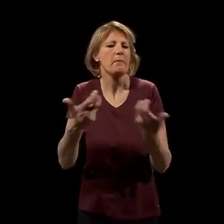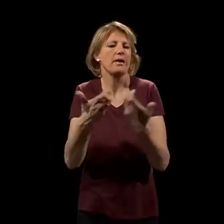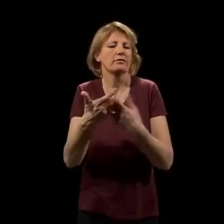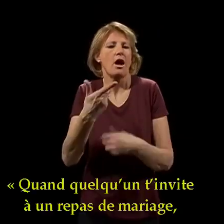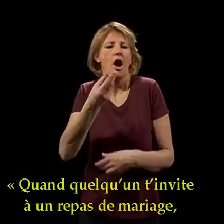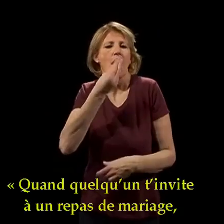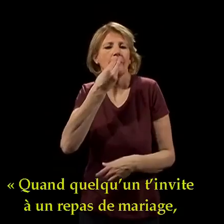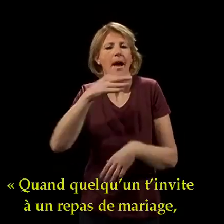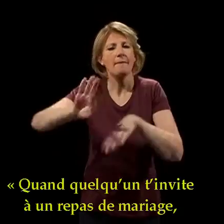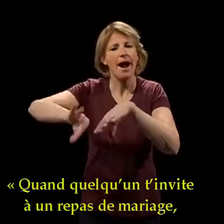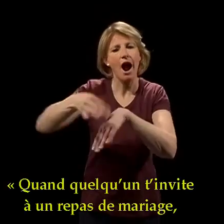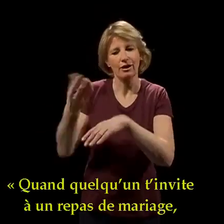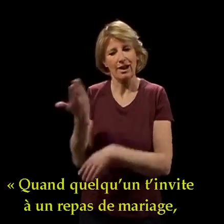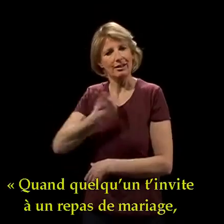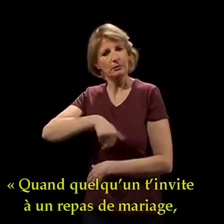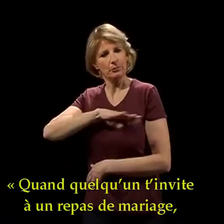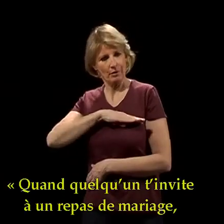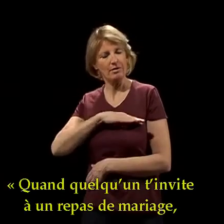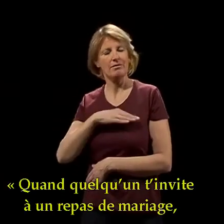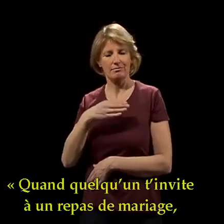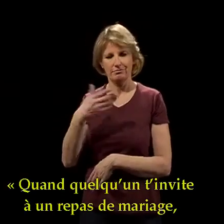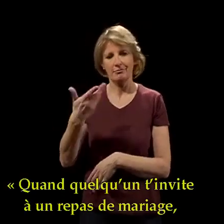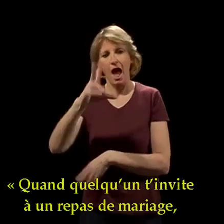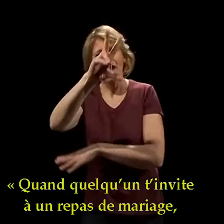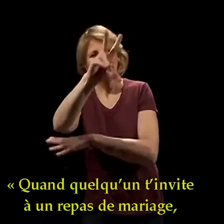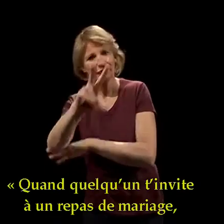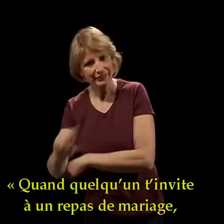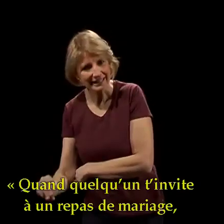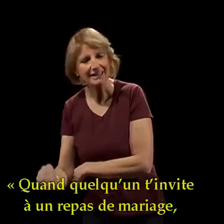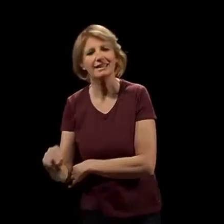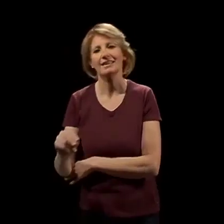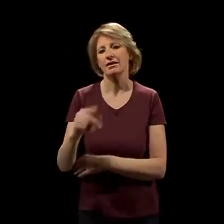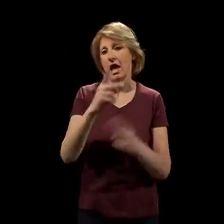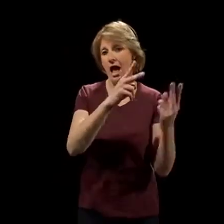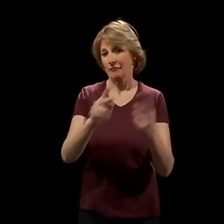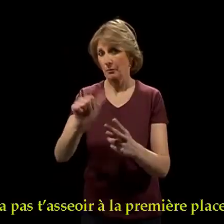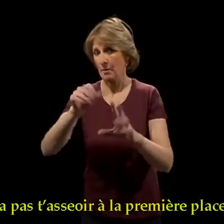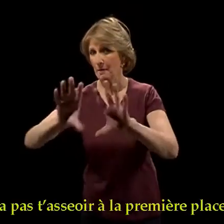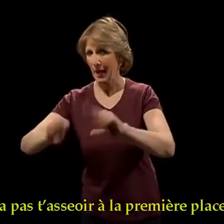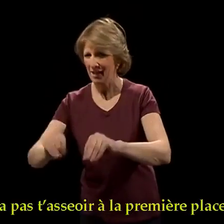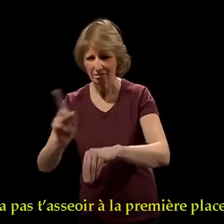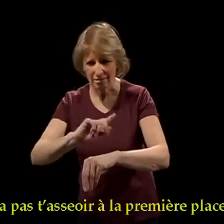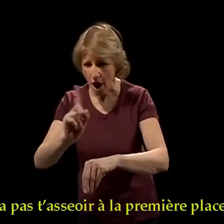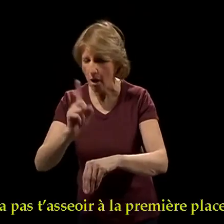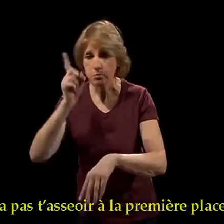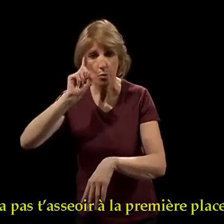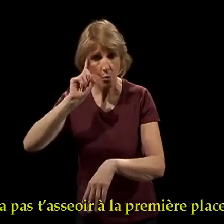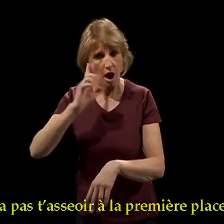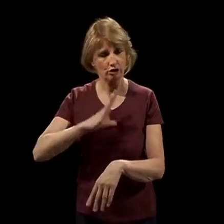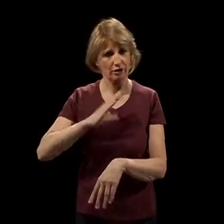Quand quelqu'un t'invite à un repas de mariage, ne va pas t'asseoir à la première place. En